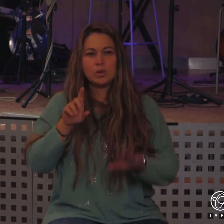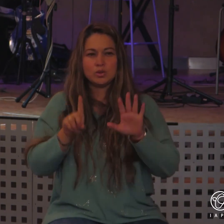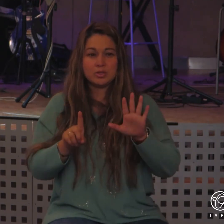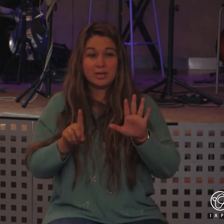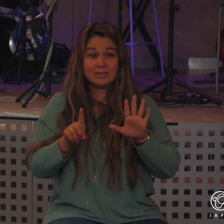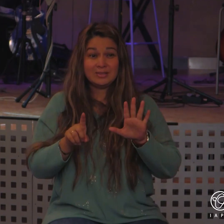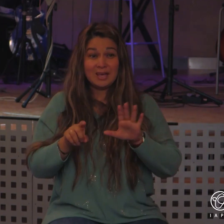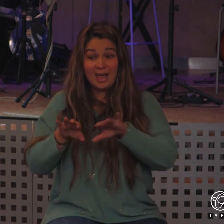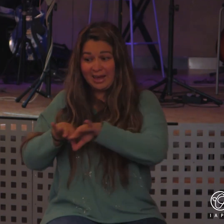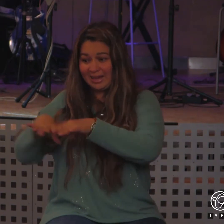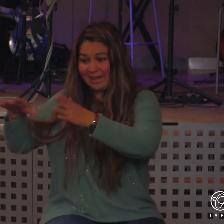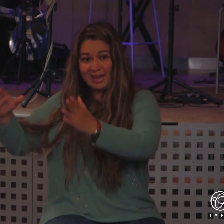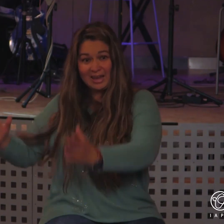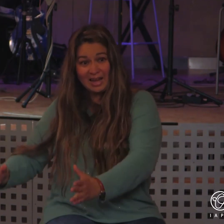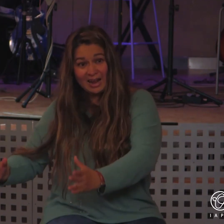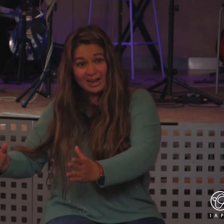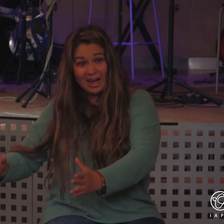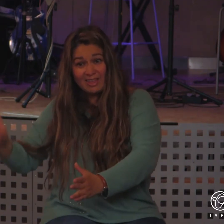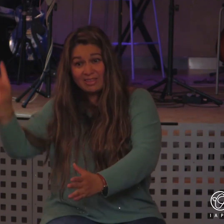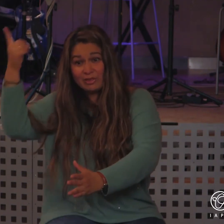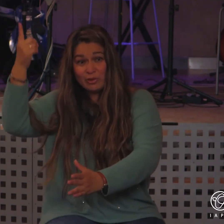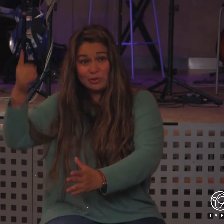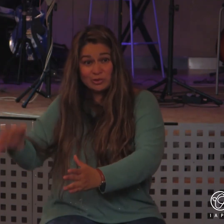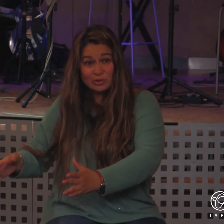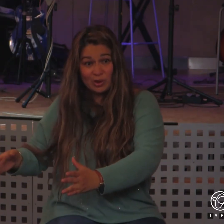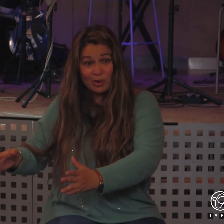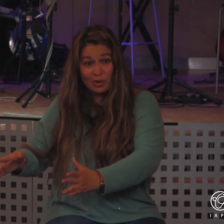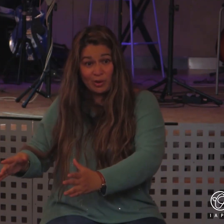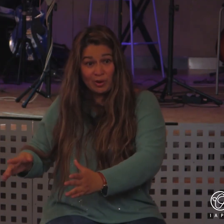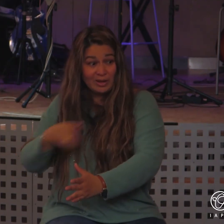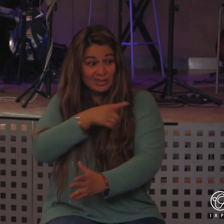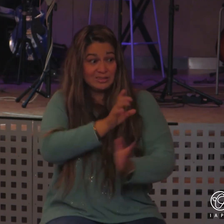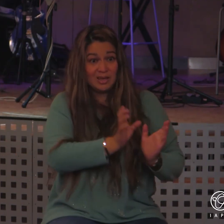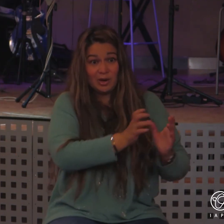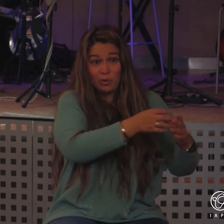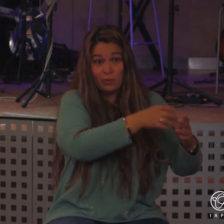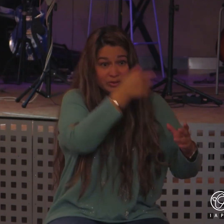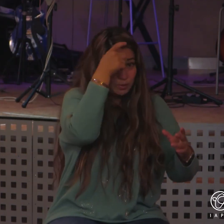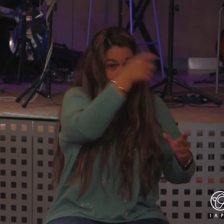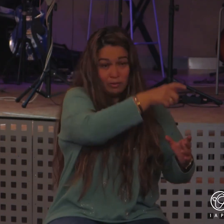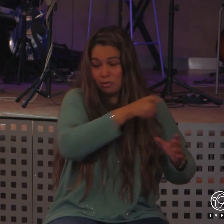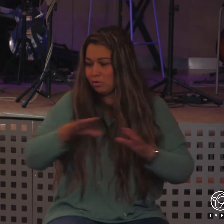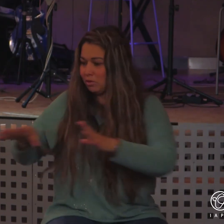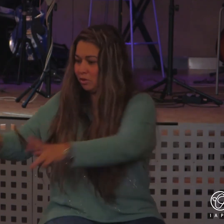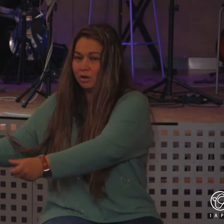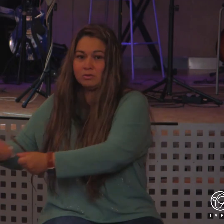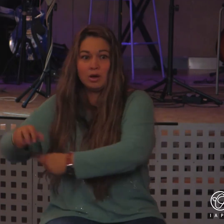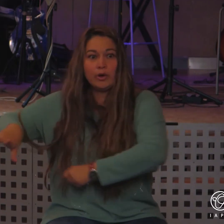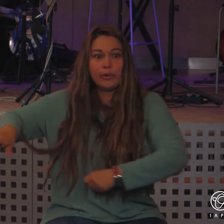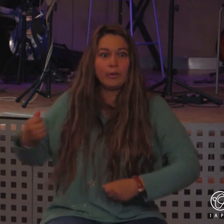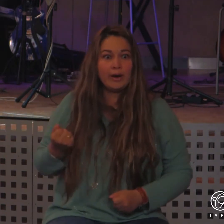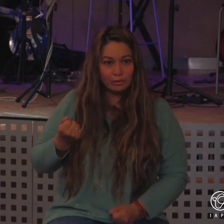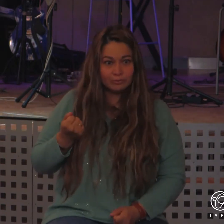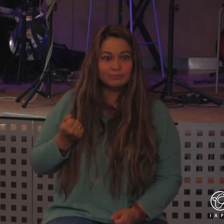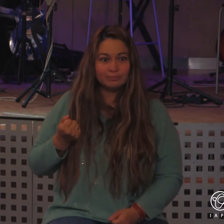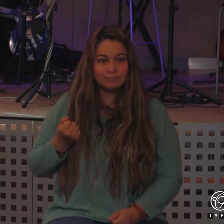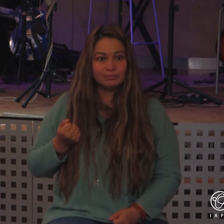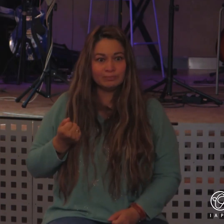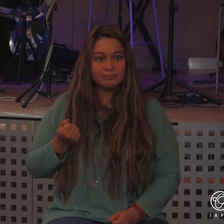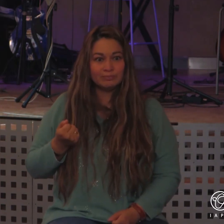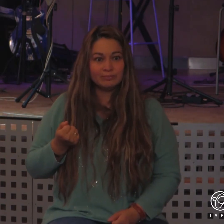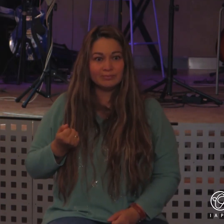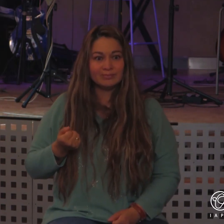arca, lo más preciado que tenía Israel en ese tiempo. Es decir, era complicado. ¿Quiénes son